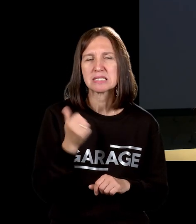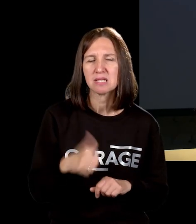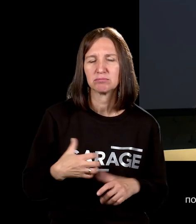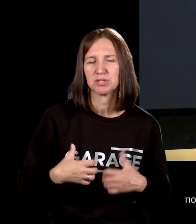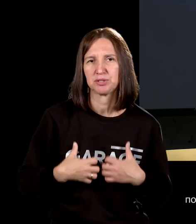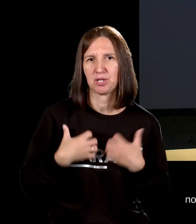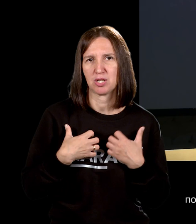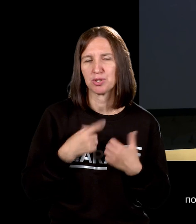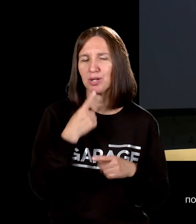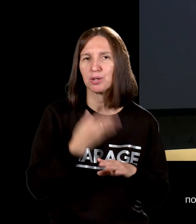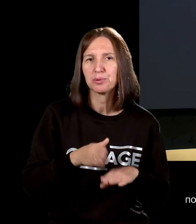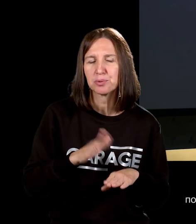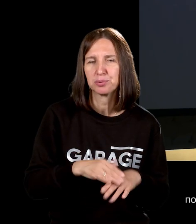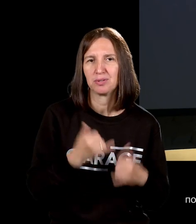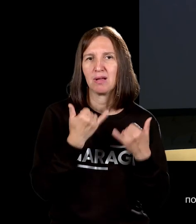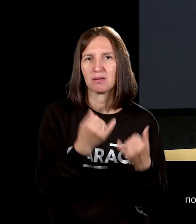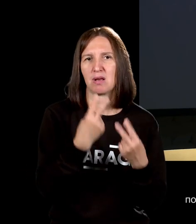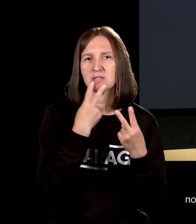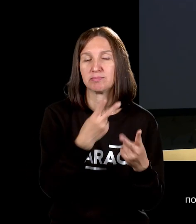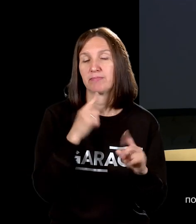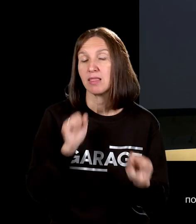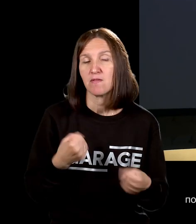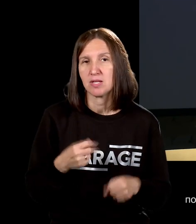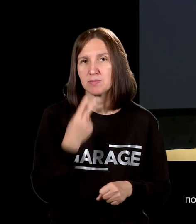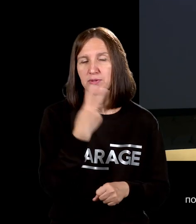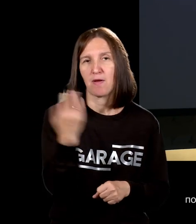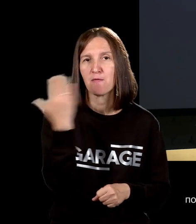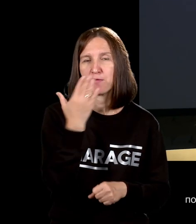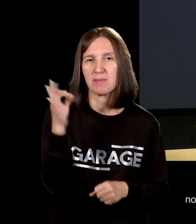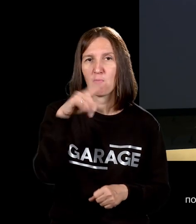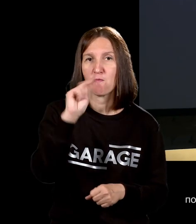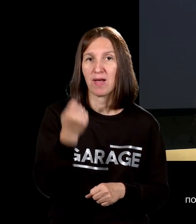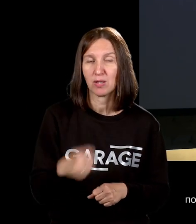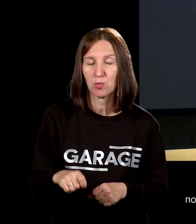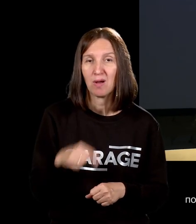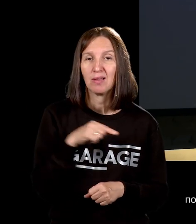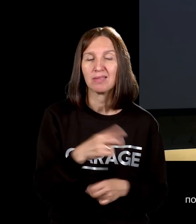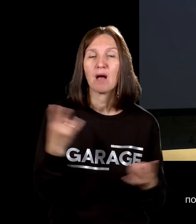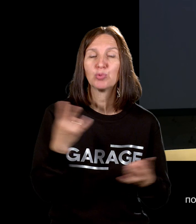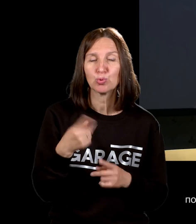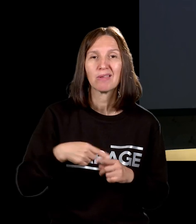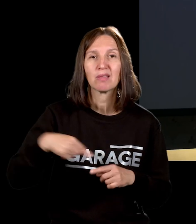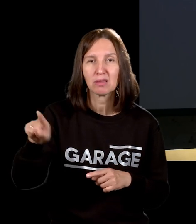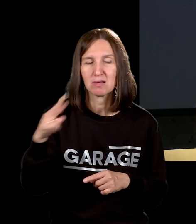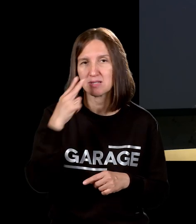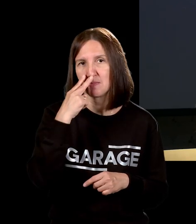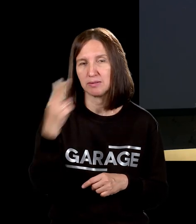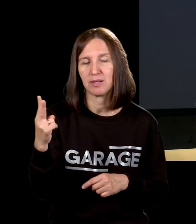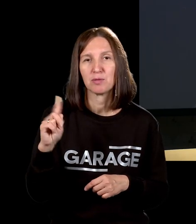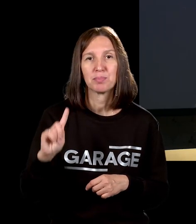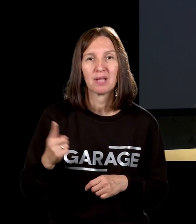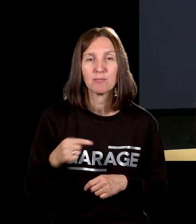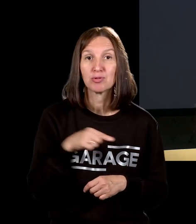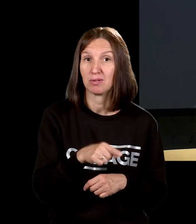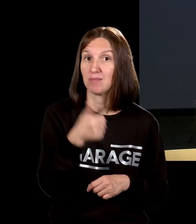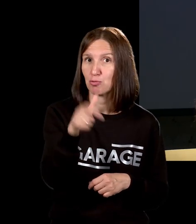войну, где как раз надо идти и смотреть, потому что ты хороший человек, если ты смотришь на ужасное, потому что это твое